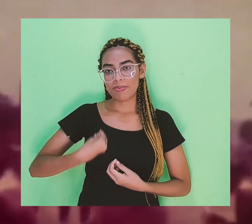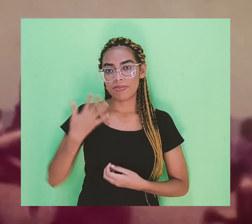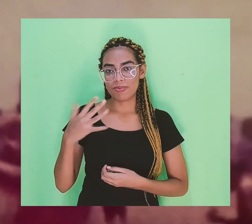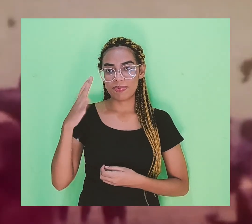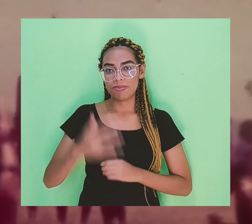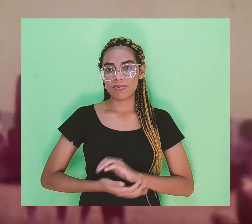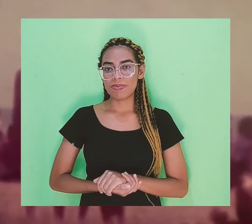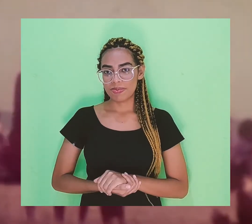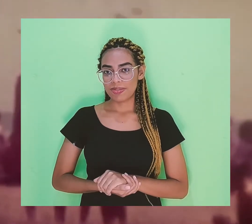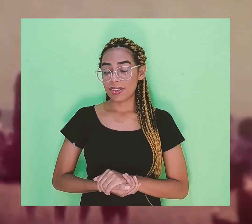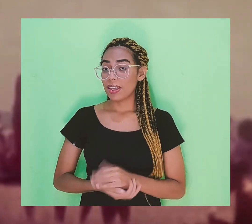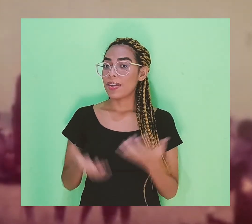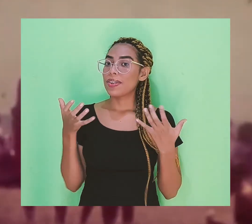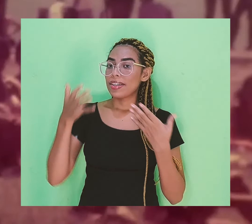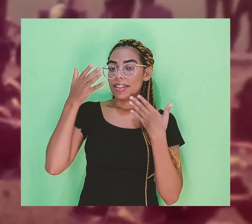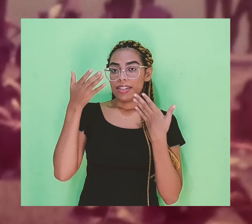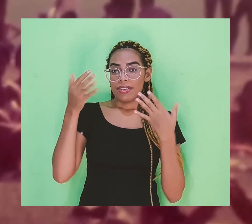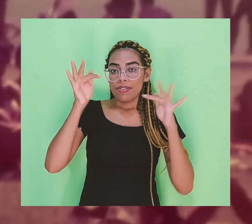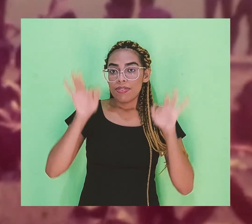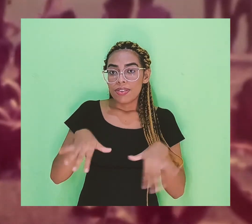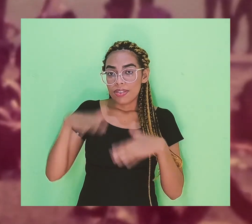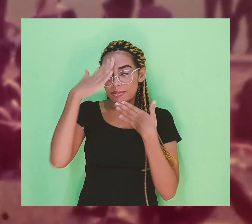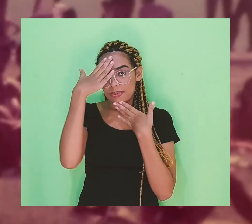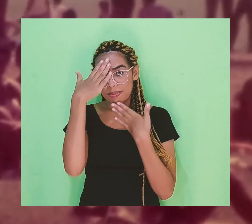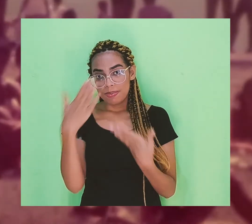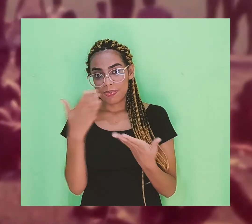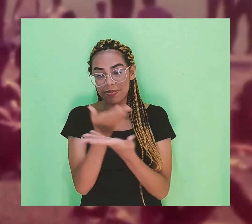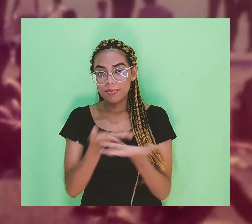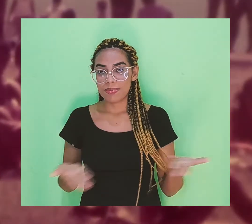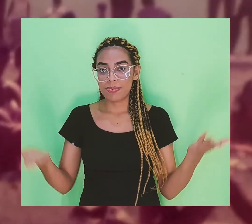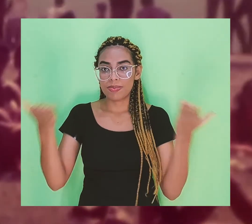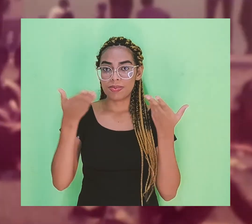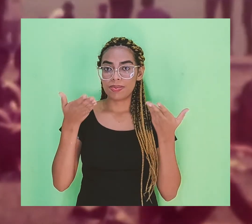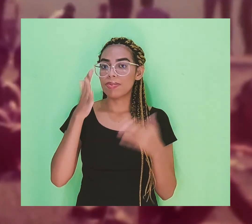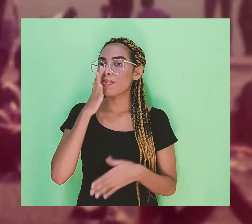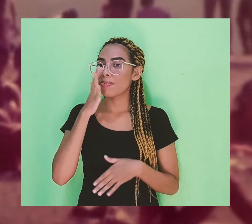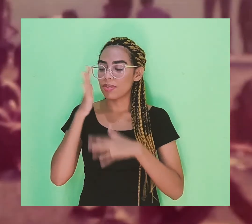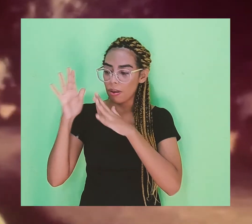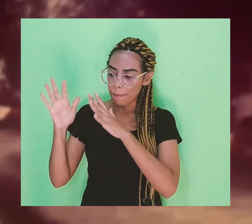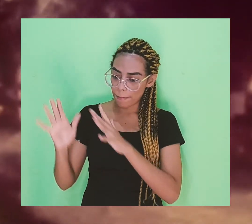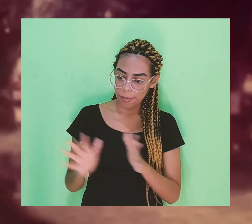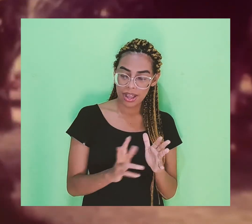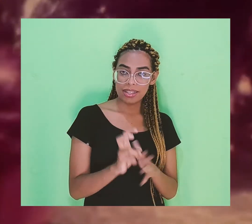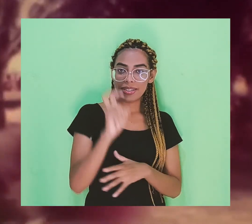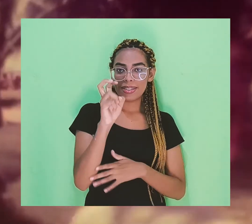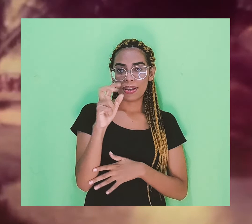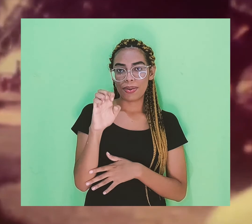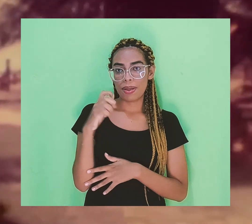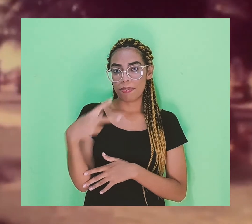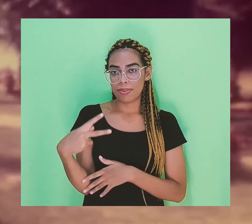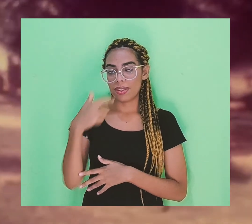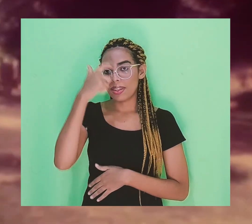Podcast. Só queria encerrar também agradecendo nossa equipe aqui do Comer Meu Podcast, tá? Que está acompanhando esses 5 episódios.